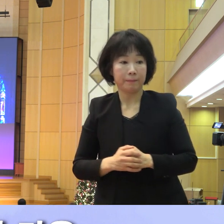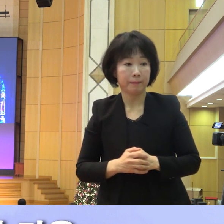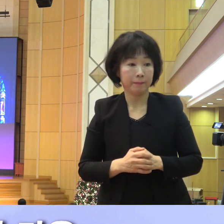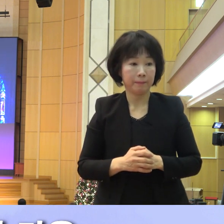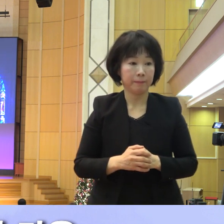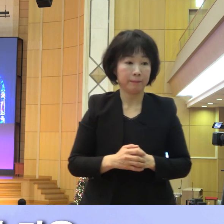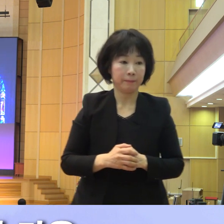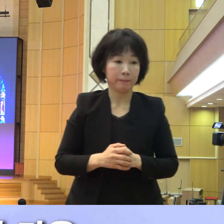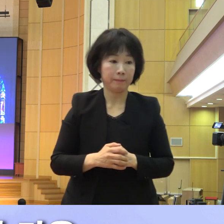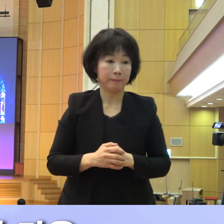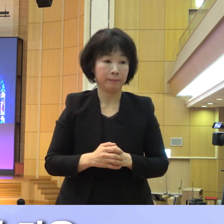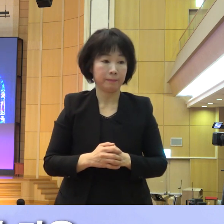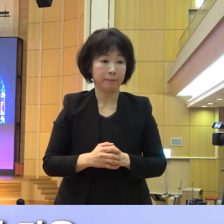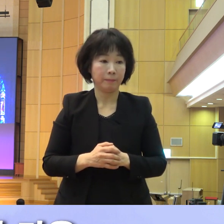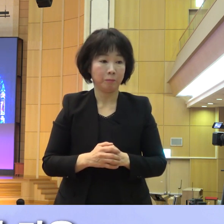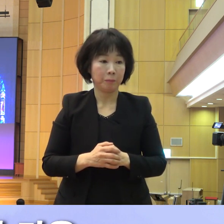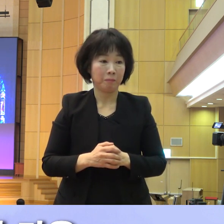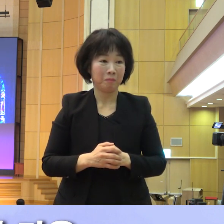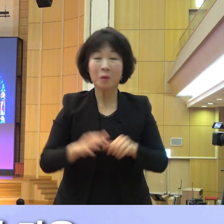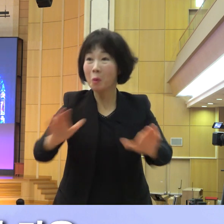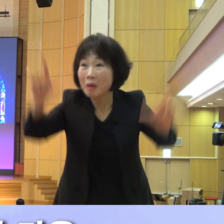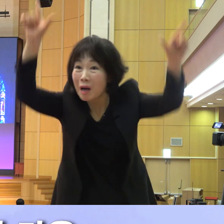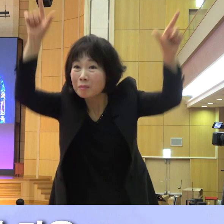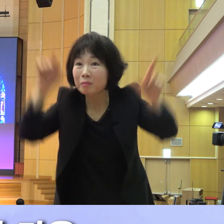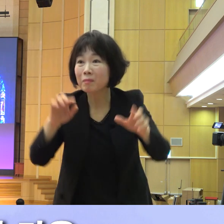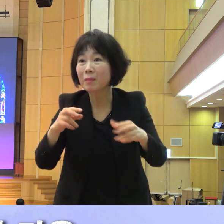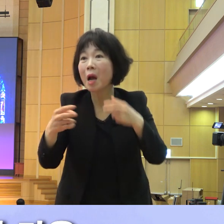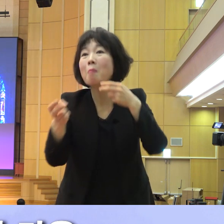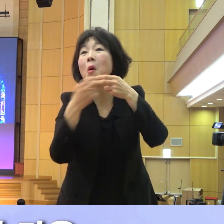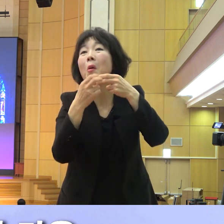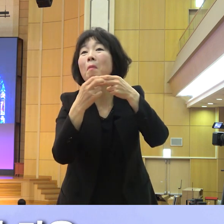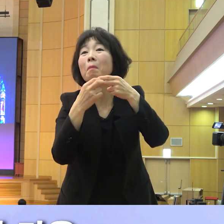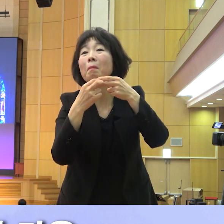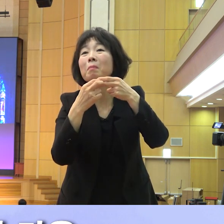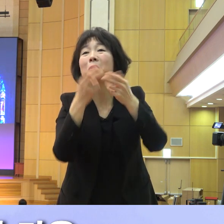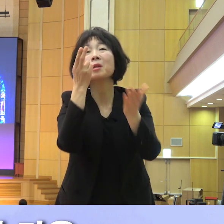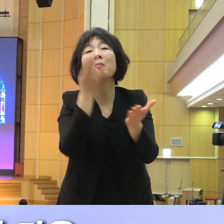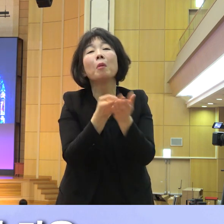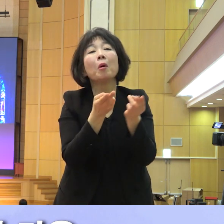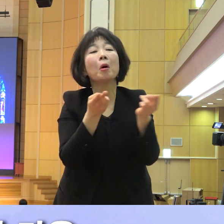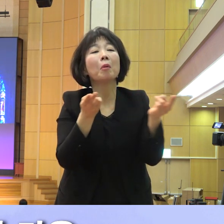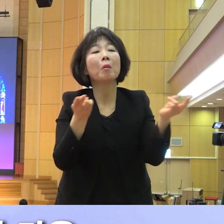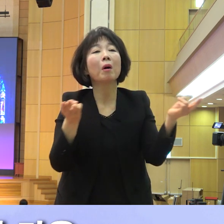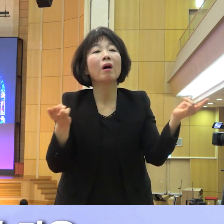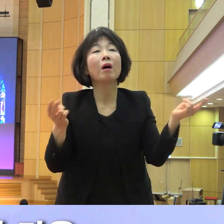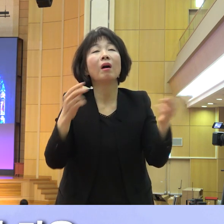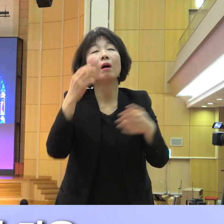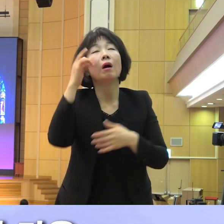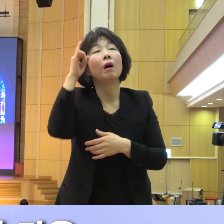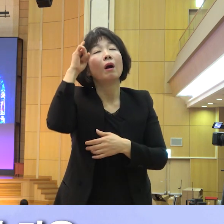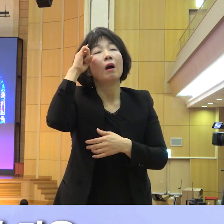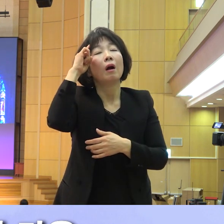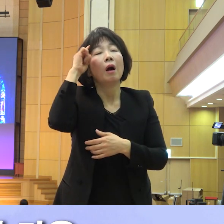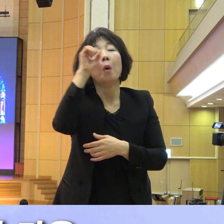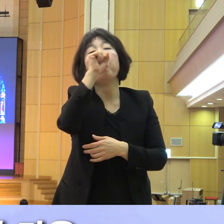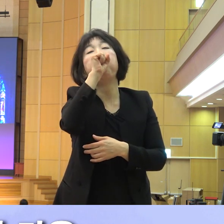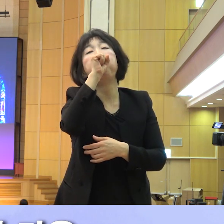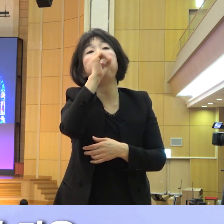살리기 위해서 그냥 코에다가 목에다가 팔에다가 혈줄 여기저기